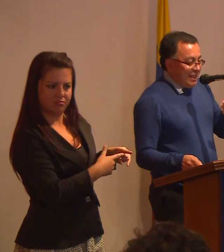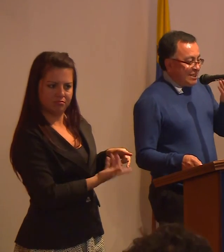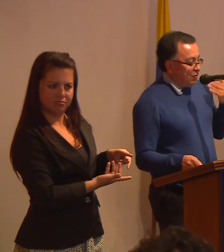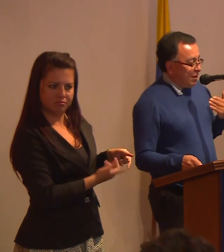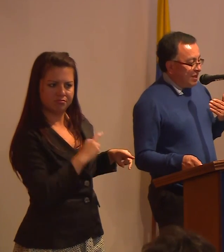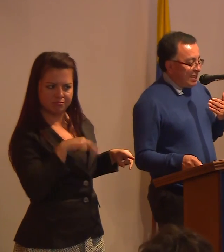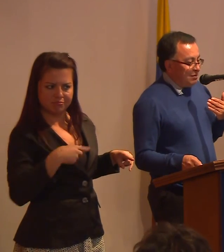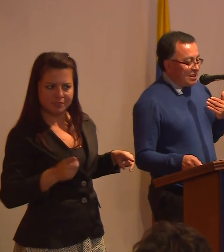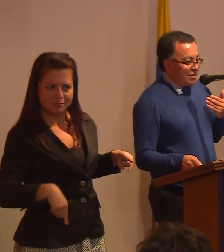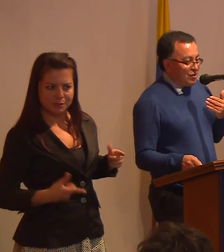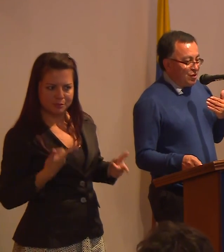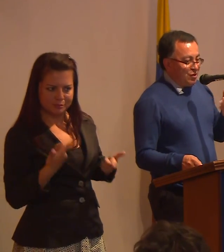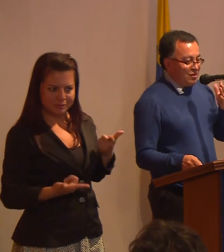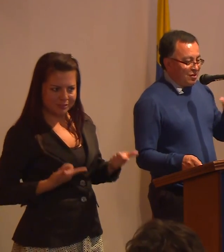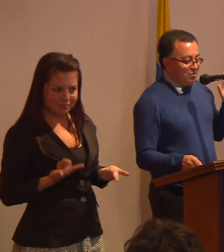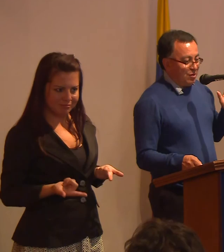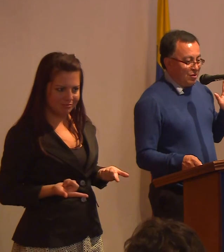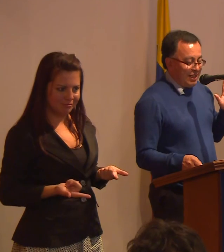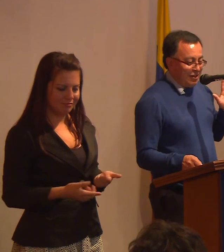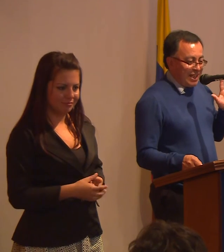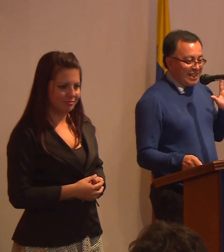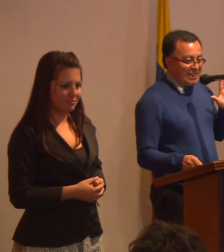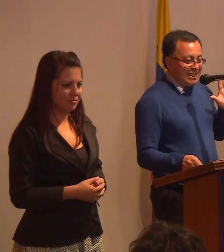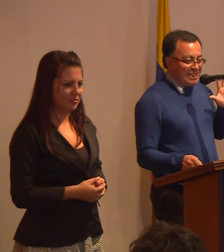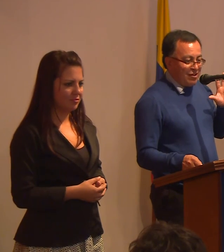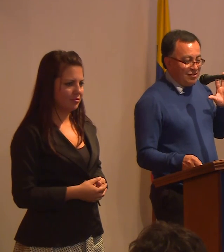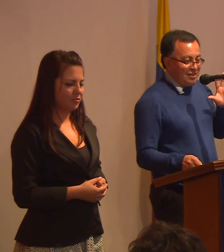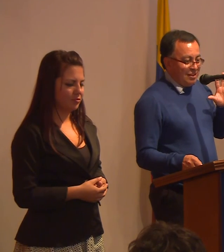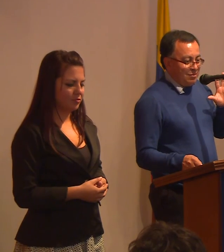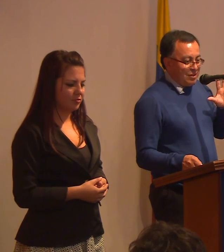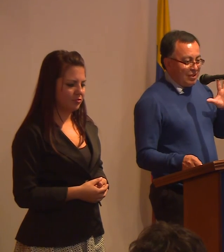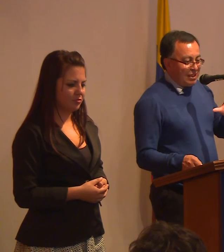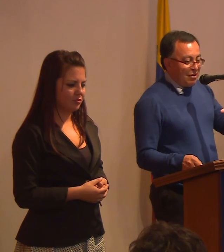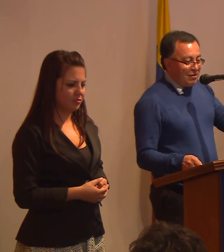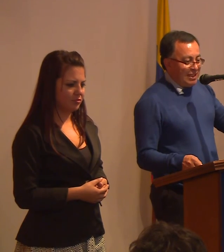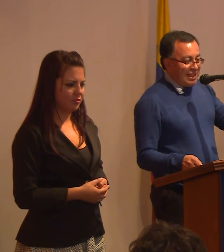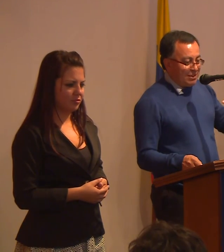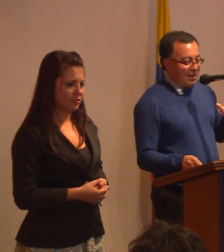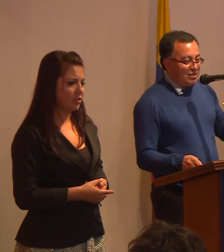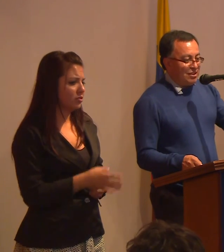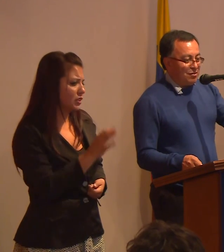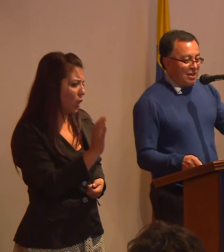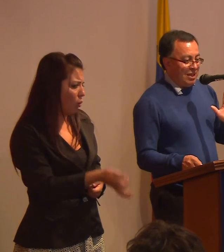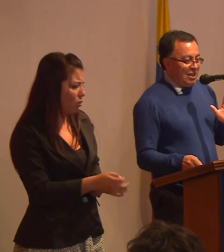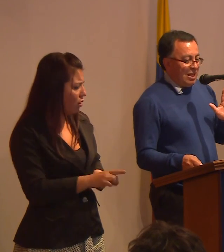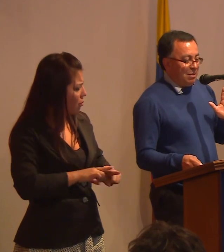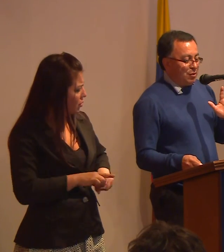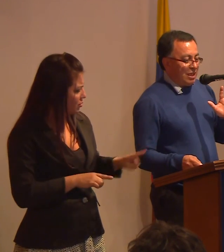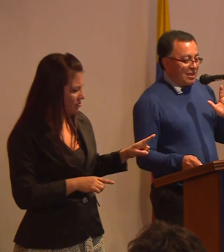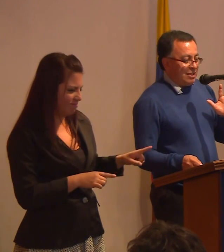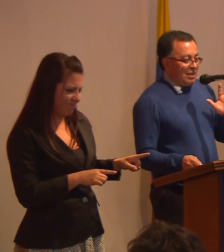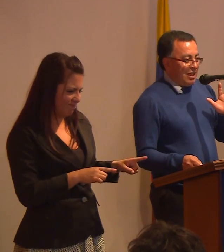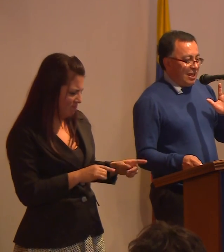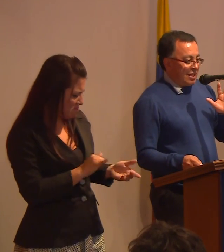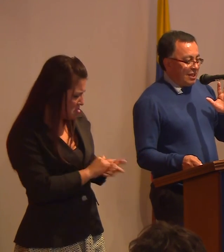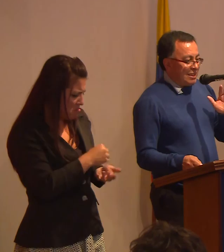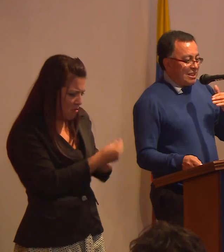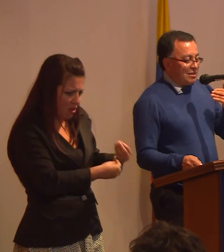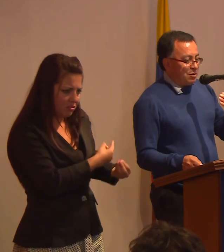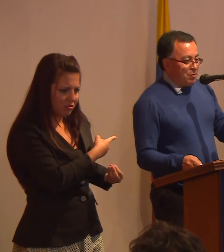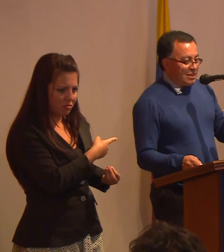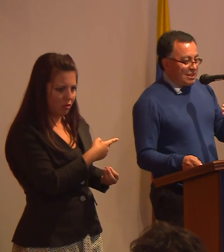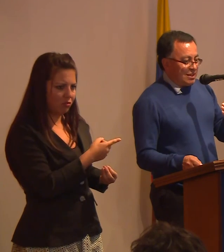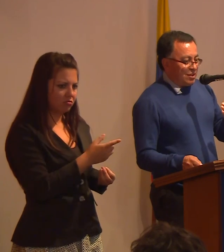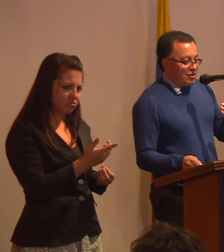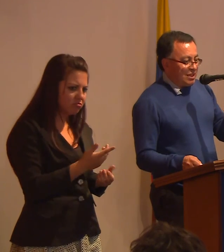en lucha, y seguramente la administración no, como lo ha caracterizado, pero no solamente va a brindar espacios, sino va a apoyar